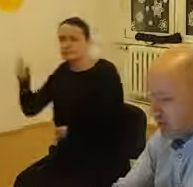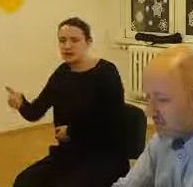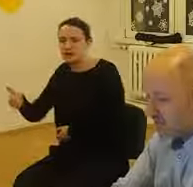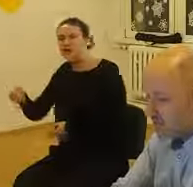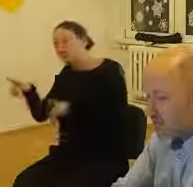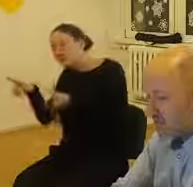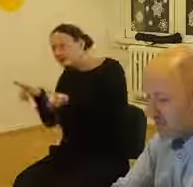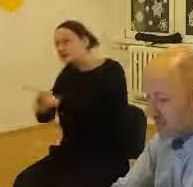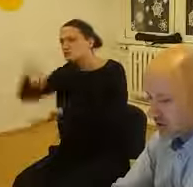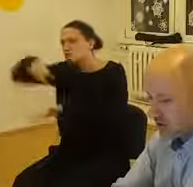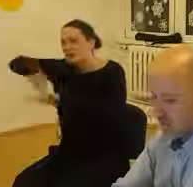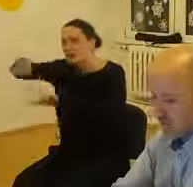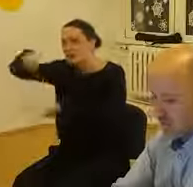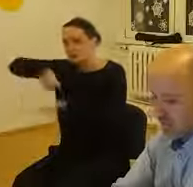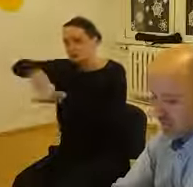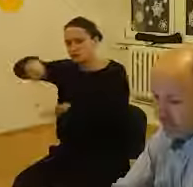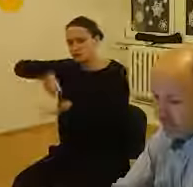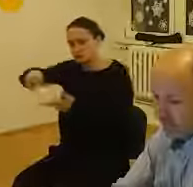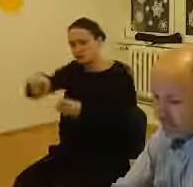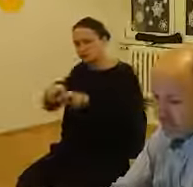też, ale wiemy już, że nie przy każdym.